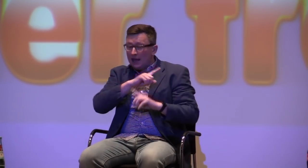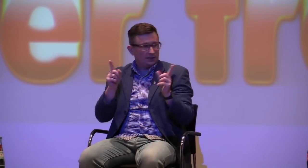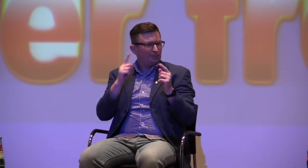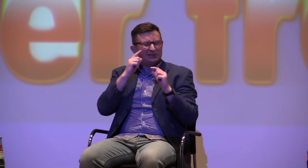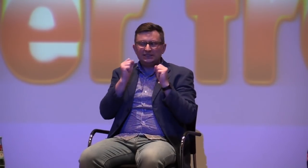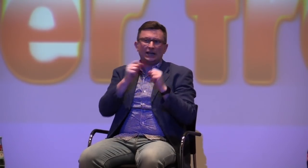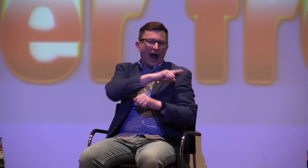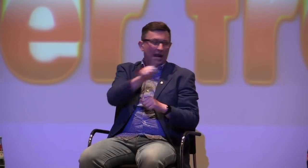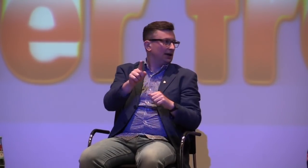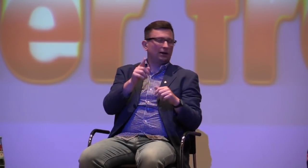hat sich enorm verstärkt.